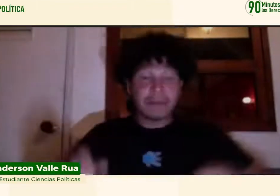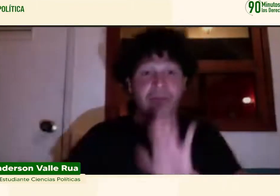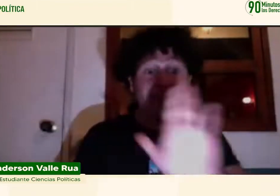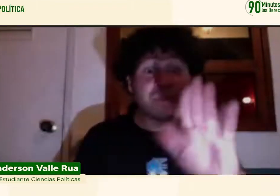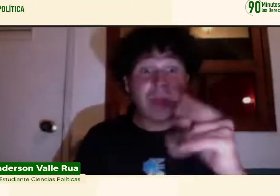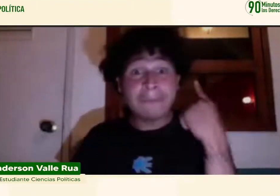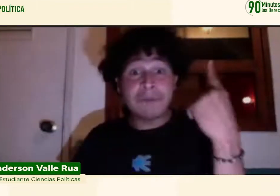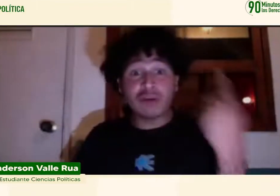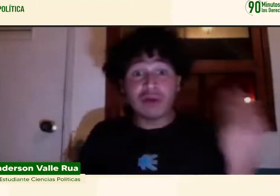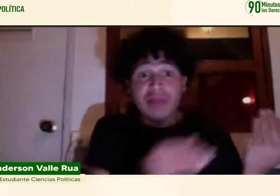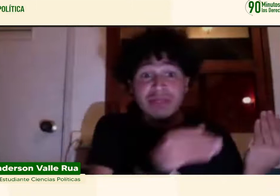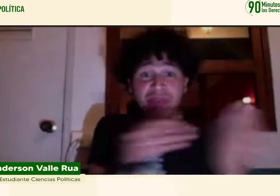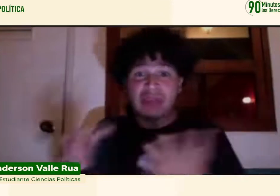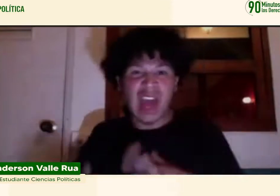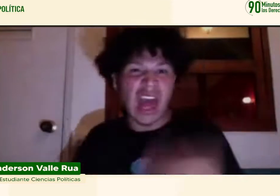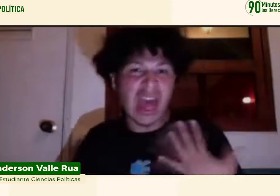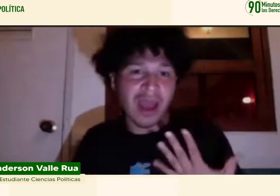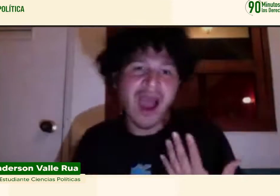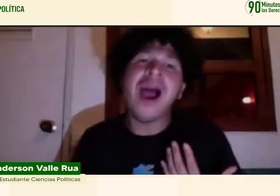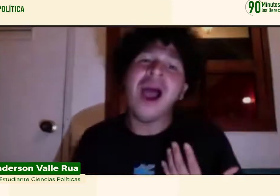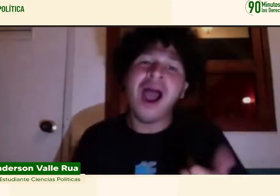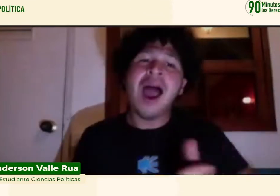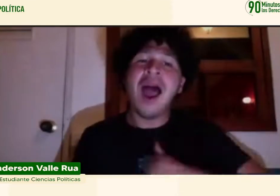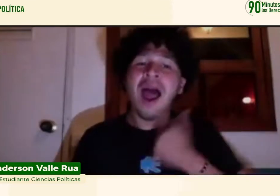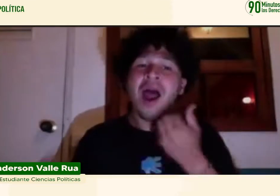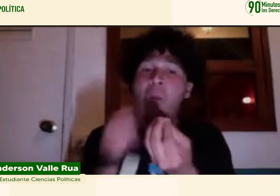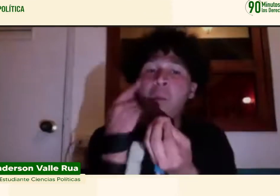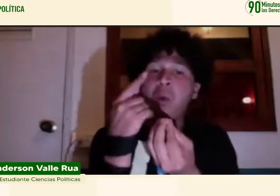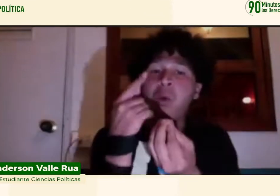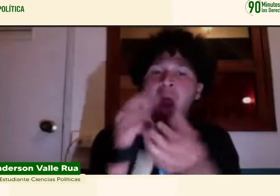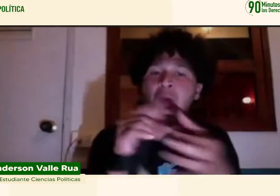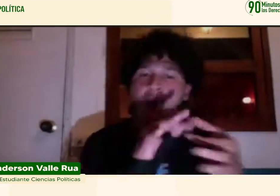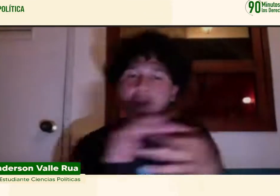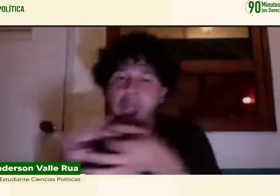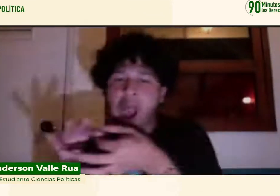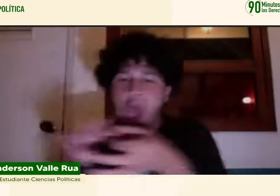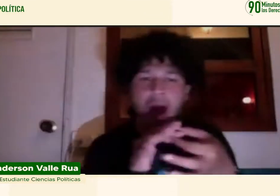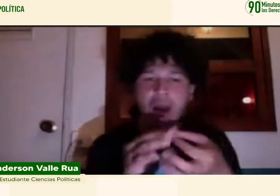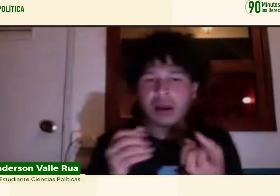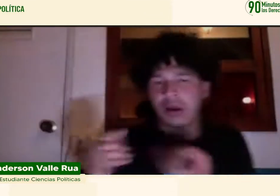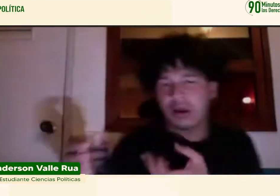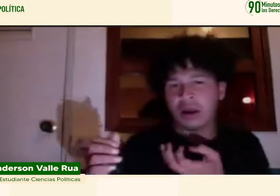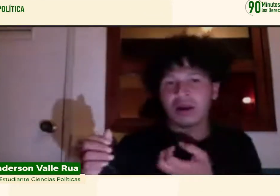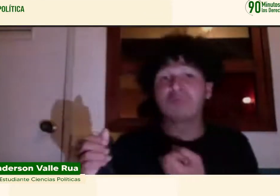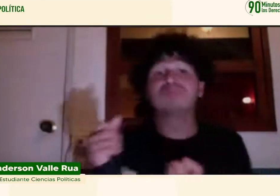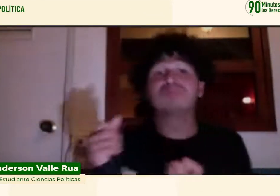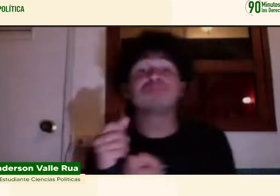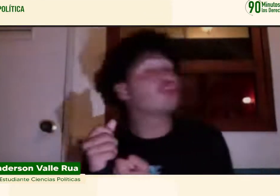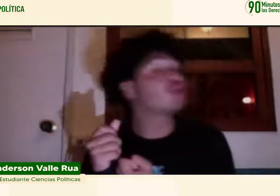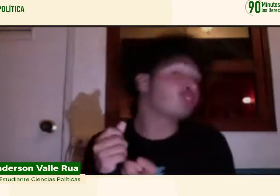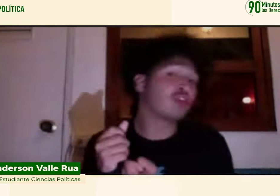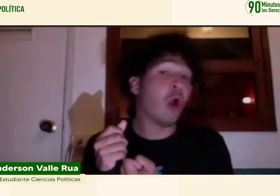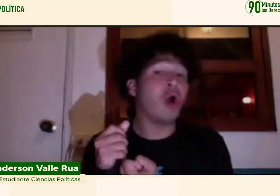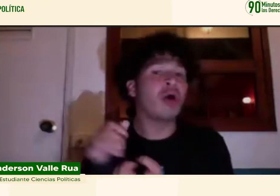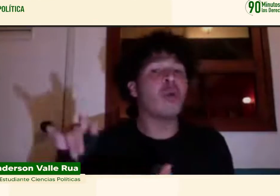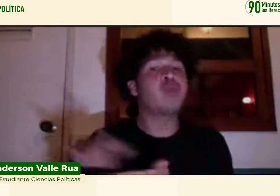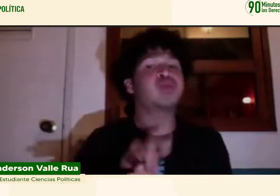entran a tomar un partido y en lo cual esto conlleva y otra de las consecuencias final le dije sabemos que de por medio hay unas